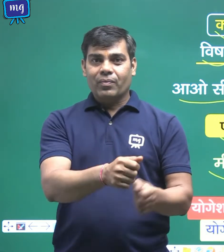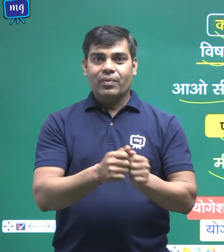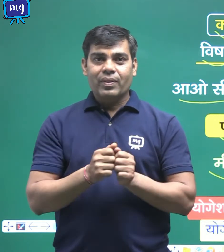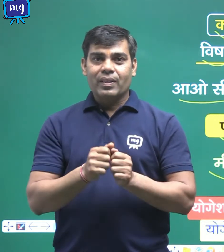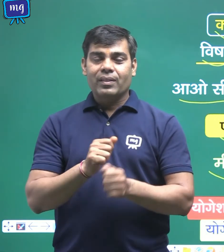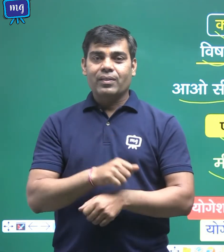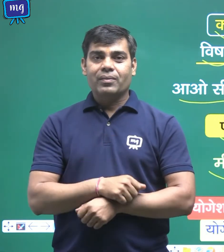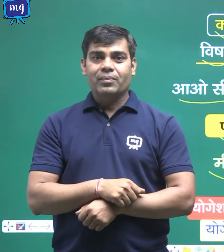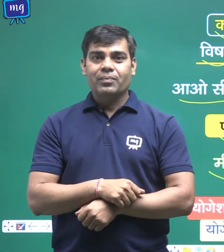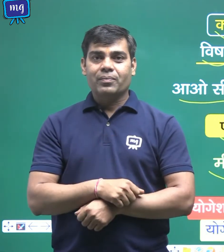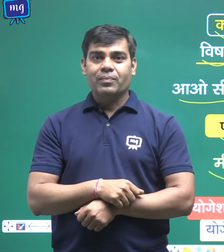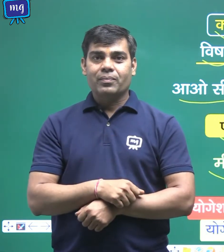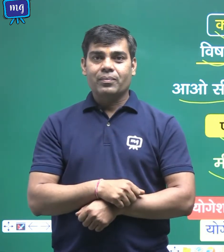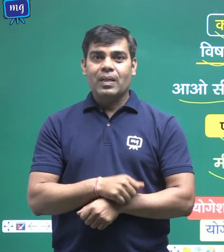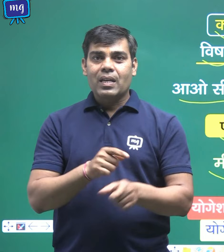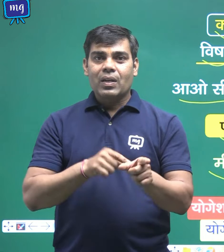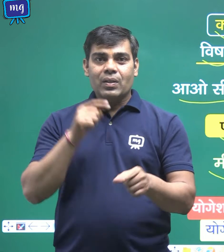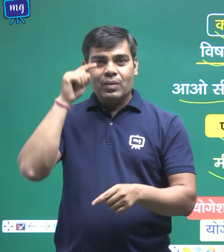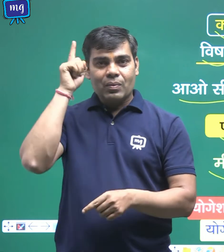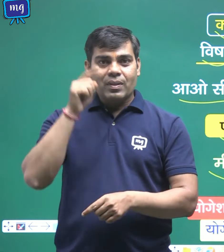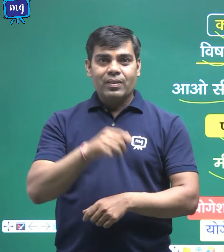हैं योगेश कुमार।